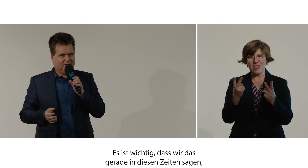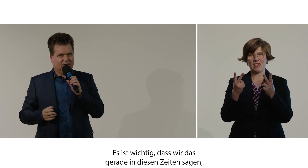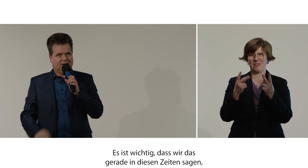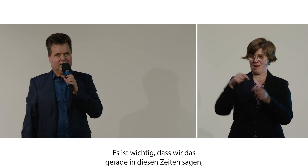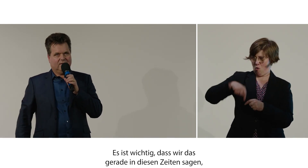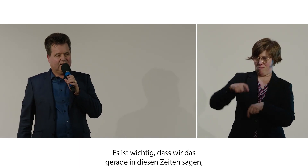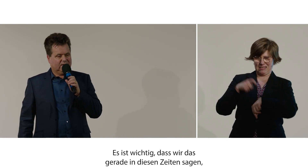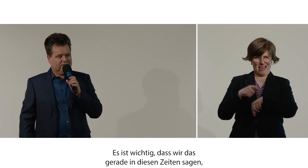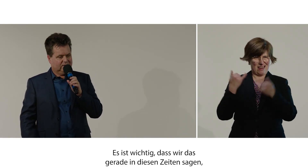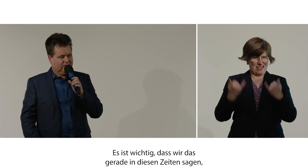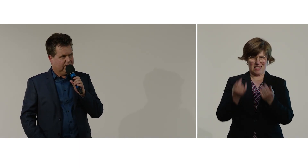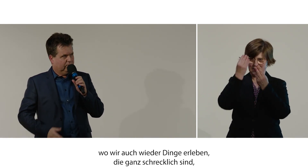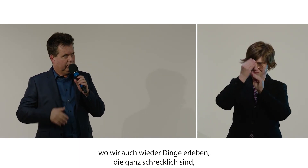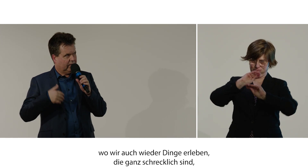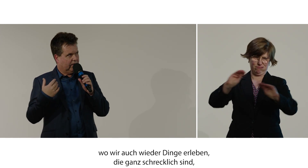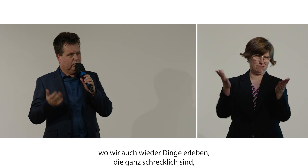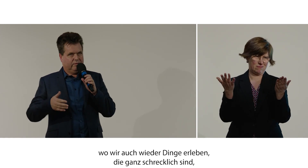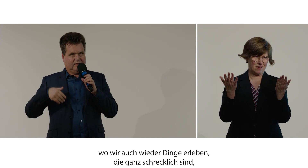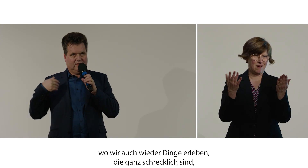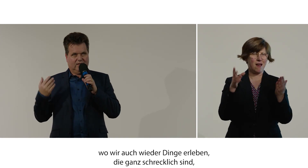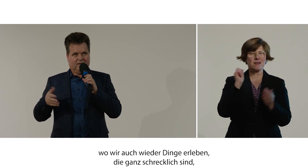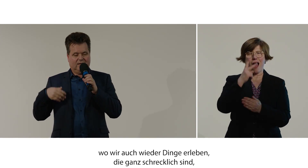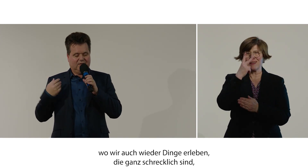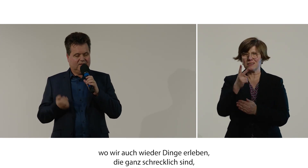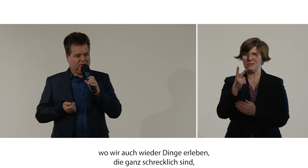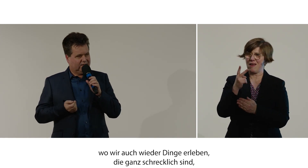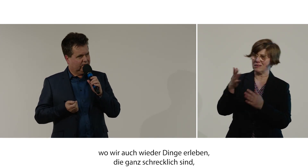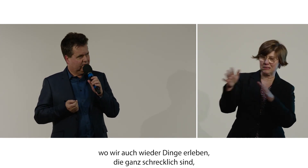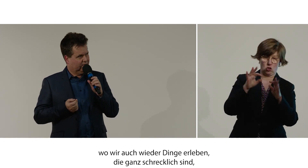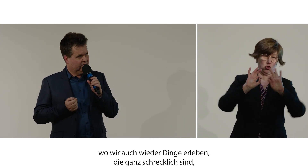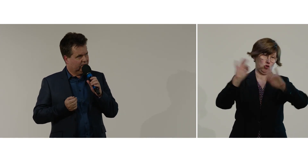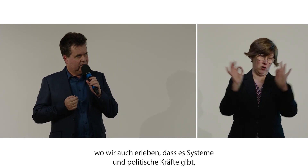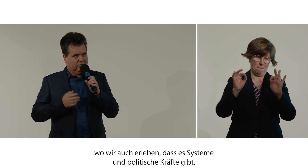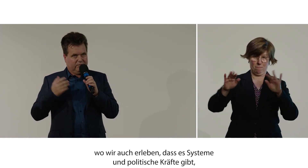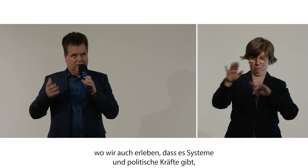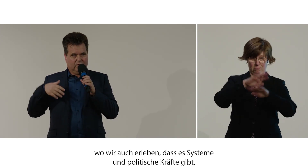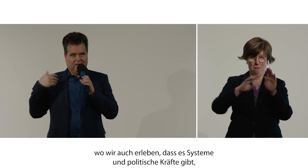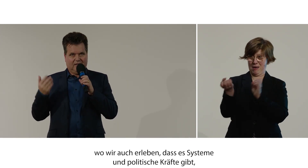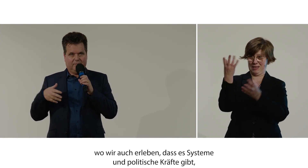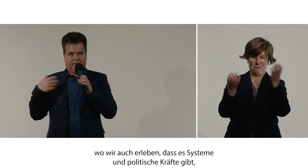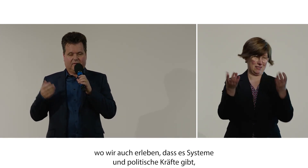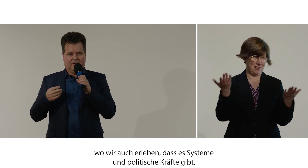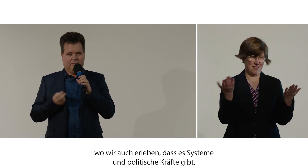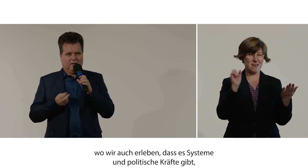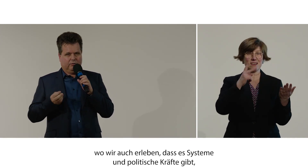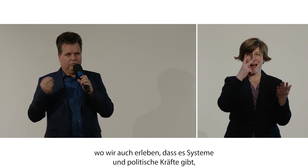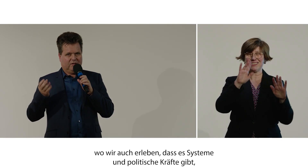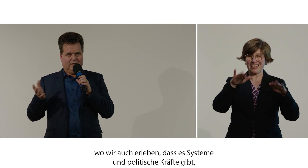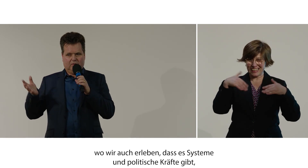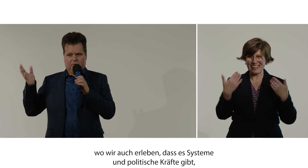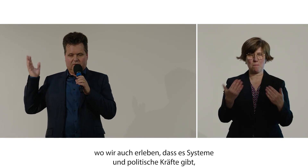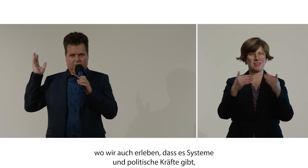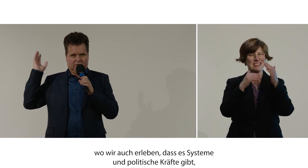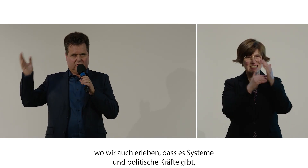gerade auch in diesen Zeiten sagen, wo wir ja auch wieder Dinge erleben, die ganz schrecklich sind, wo wir auch erleben, dass es eben auch